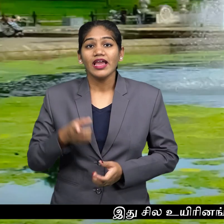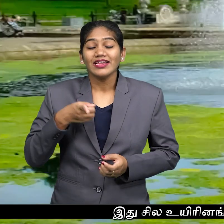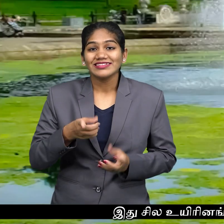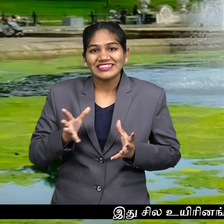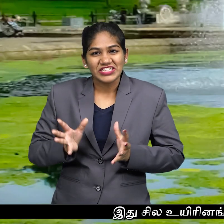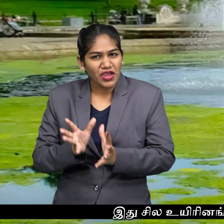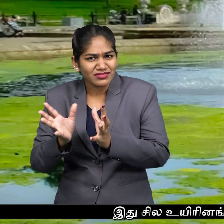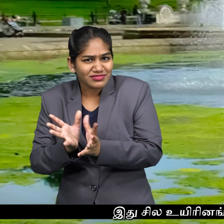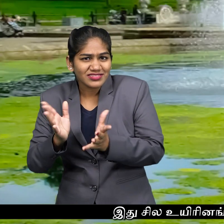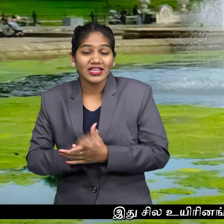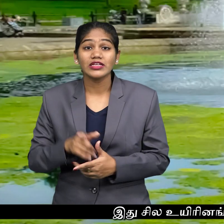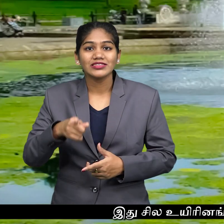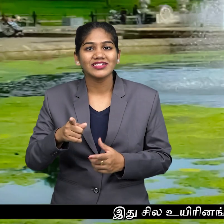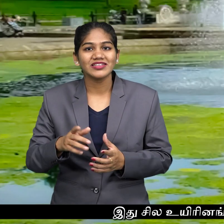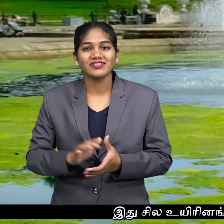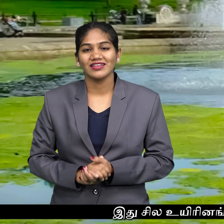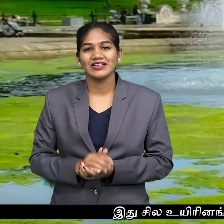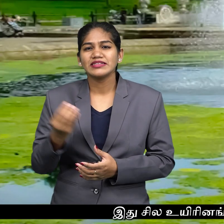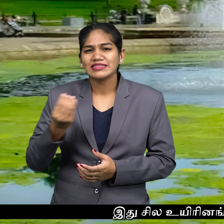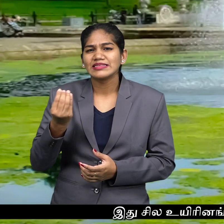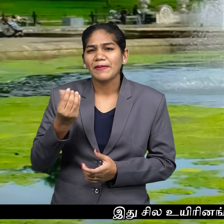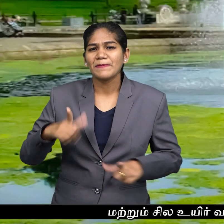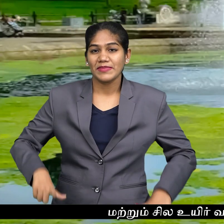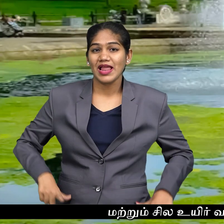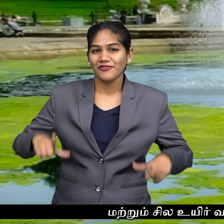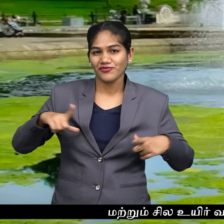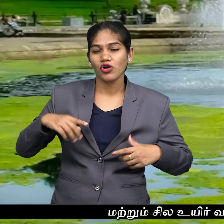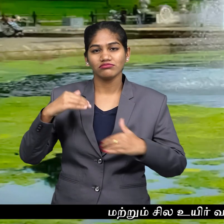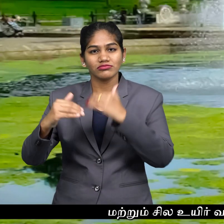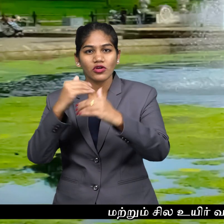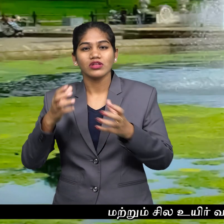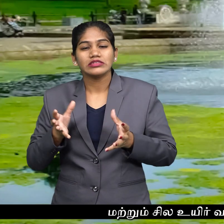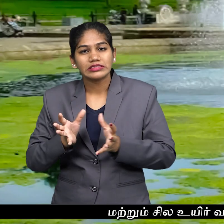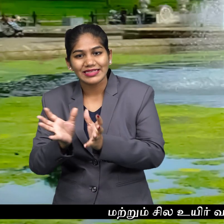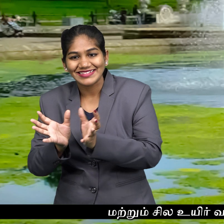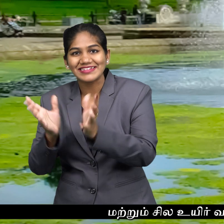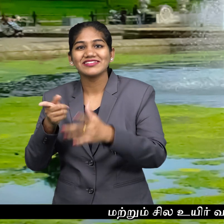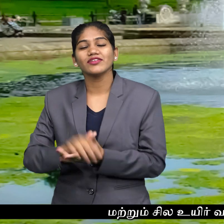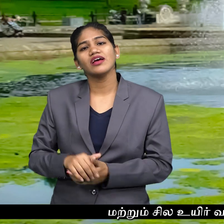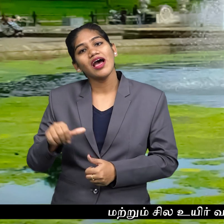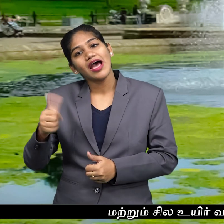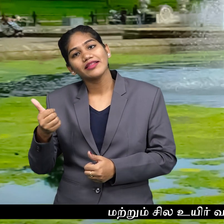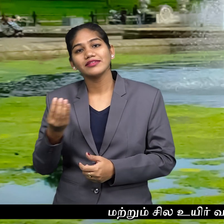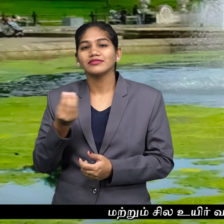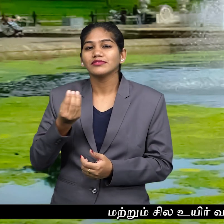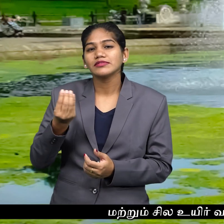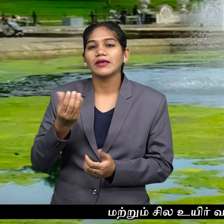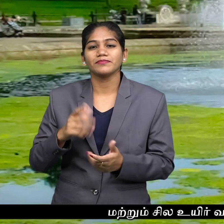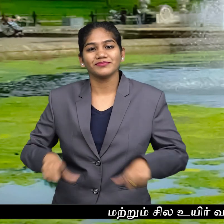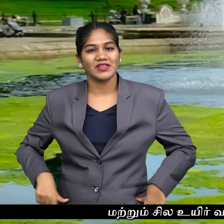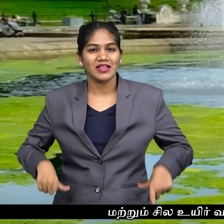இது சில உயிரினங்களின் வளர்ச்சியை ஊக்குவிக்கும் மற்றும் சில உயிர் வடிவங்களுக்கு தீங்கு விளைவிக்கும்.